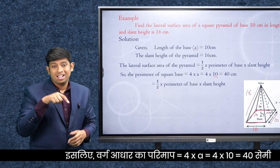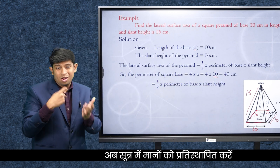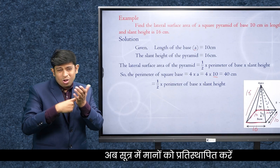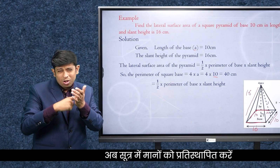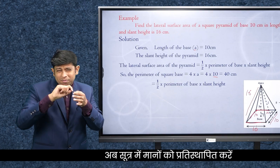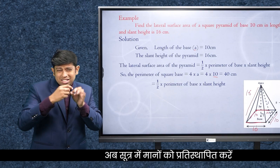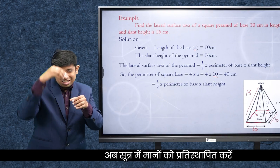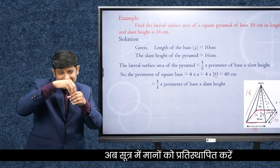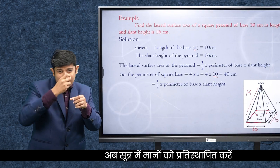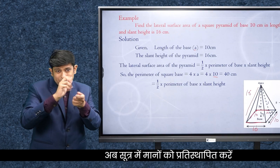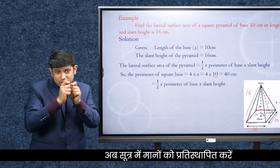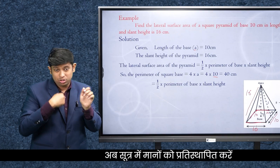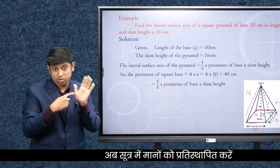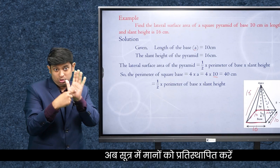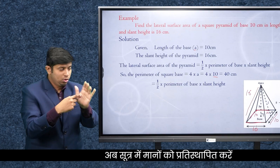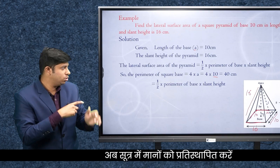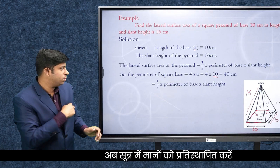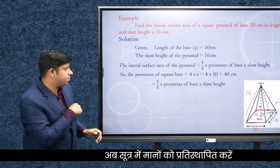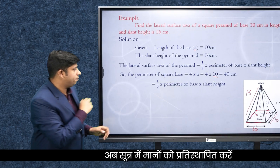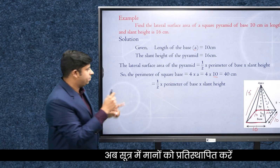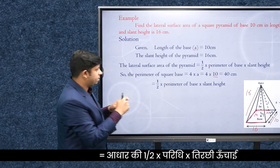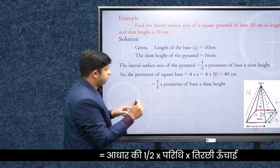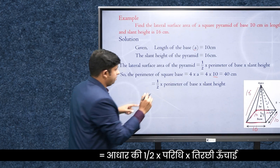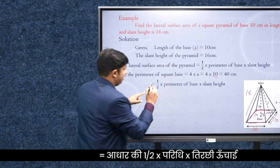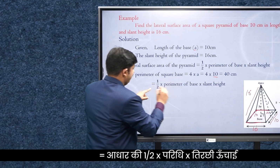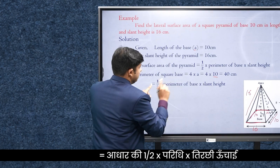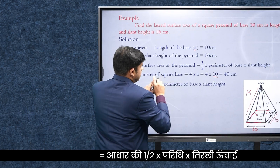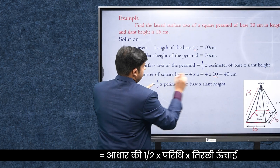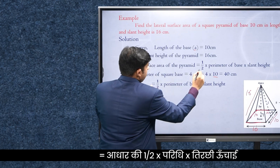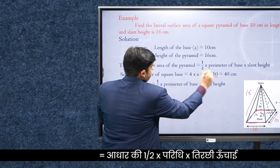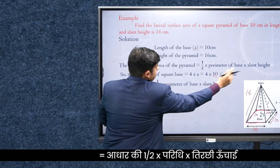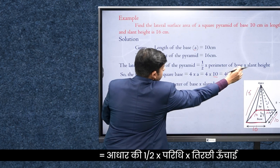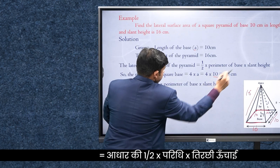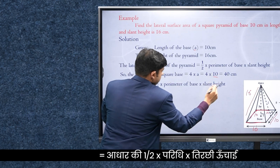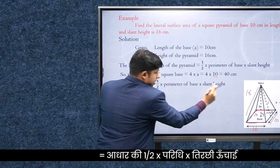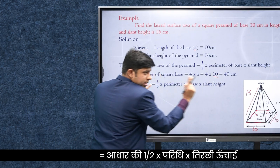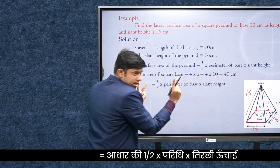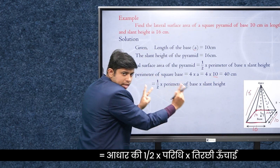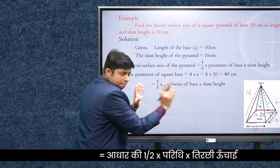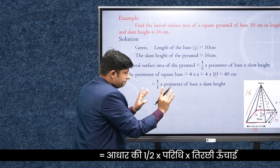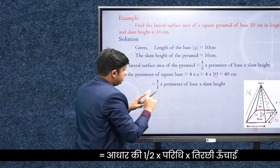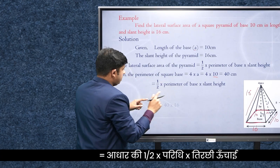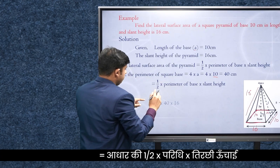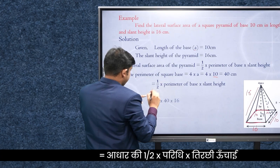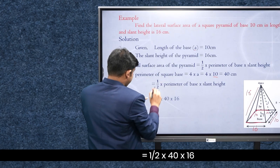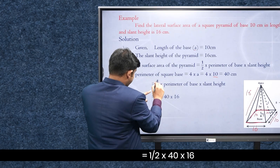अब सूत्र में मानों को प्रतिस्थापित करें। आधार की 1/2 इंटू परिधि इंटू तिरछी ऊंचाई इज